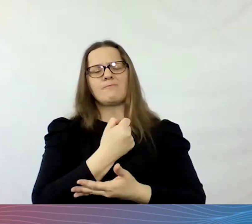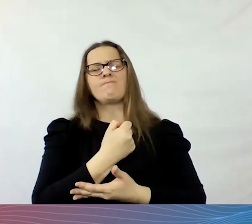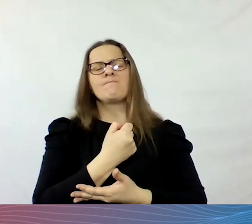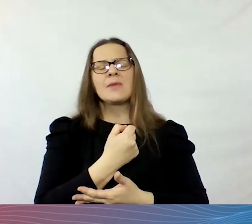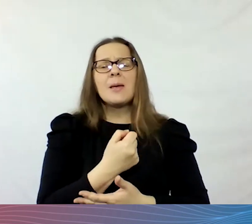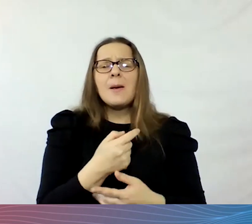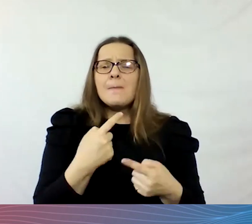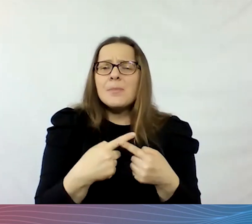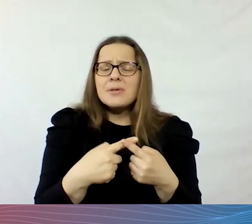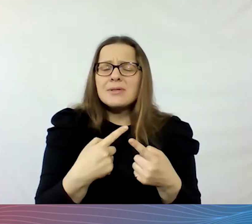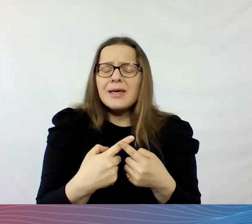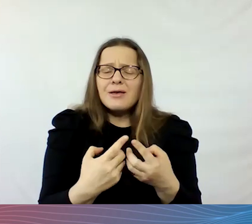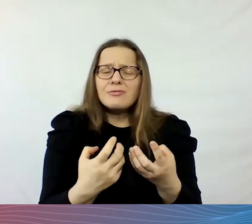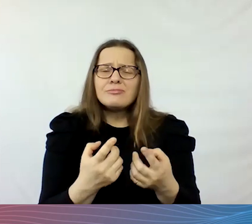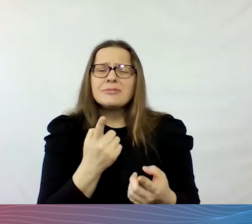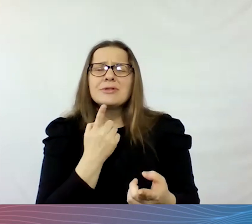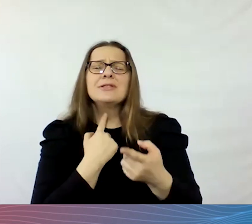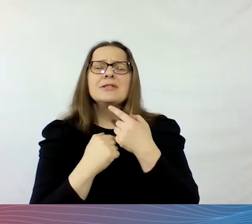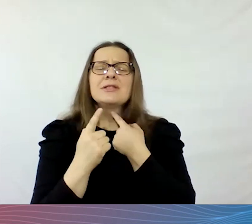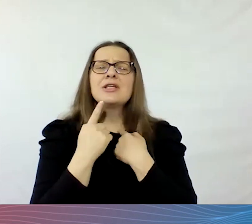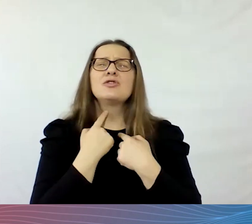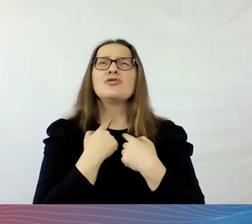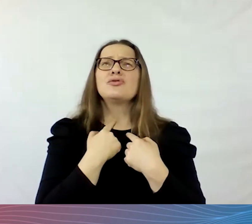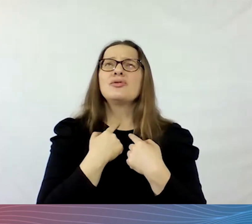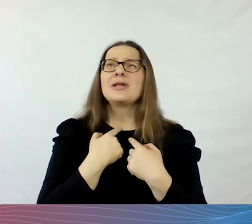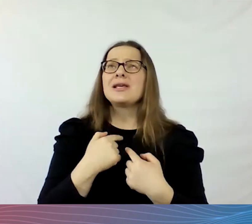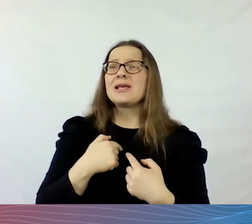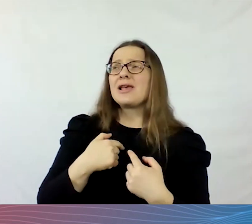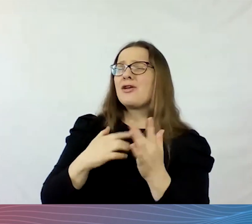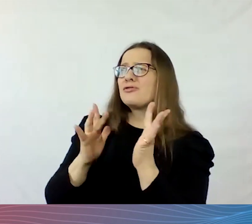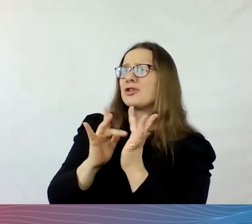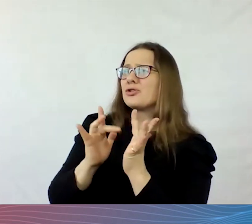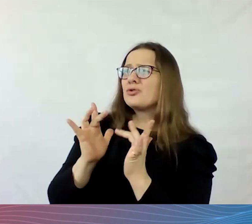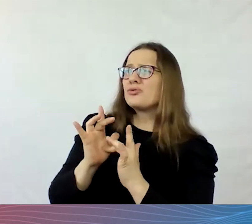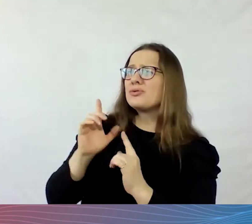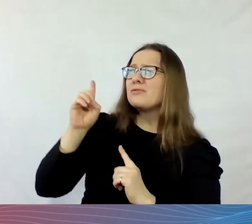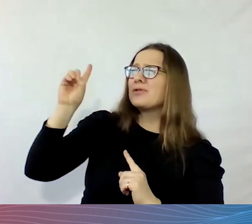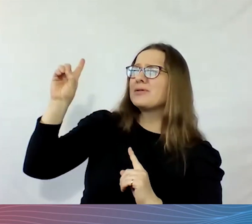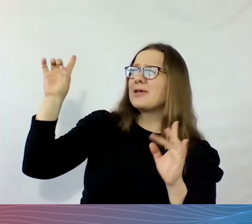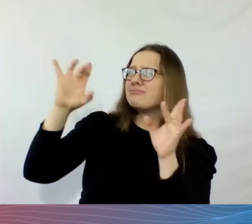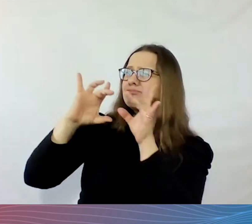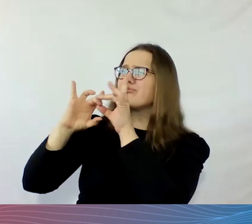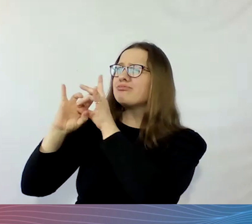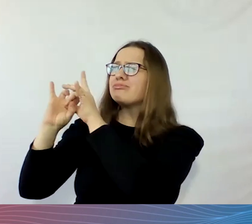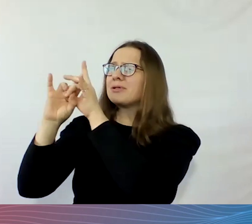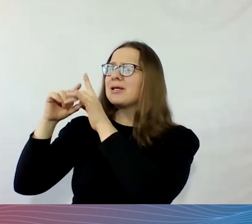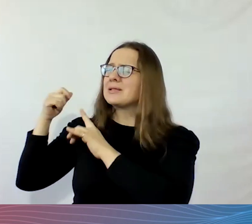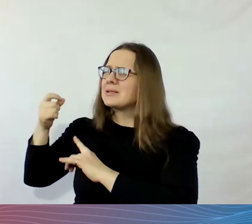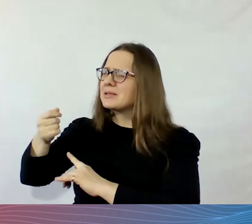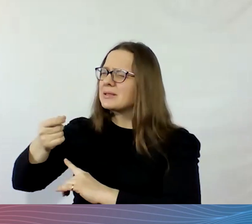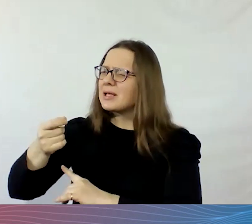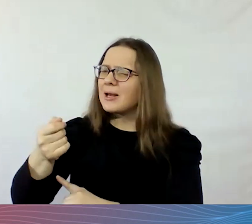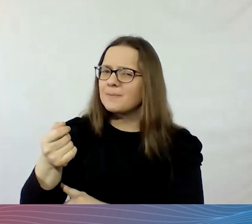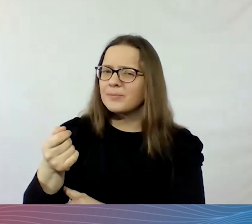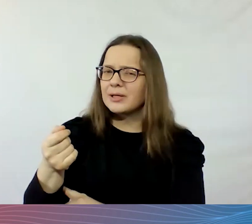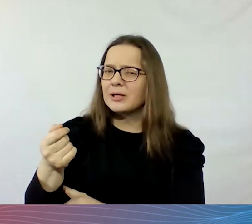Pai, em mim e eu em ti. Irmão, não é a unidade da gente bater nas costas, tapinha nas costas um para o outro,